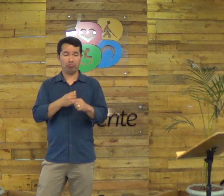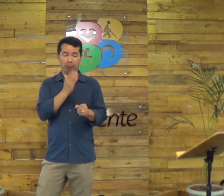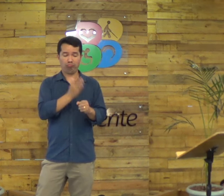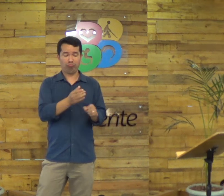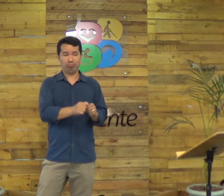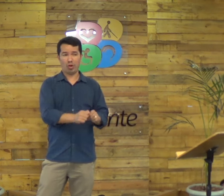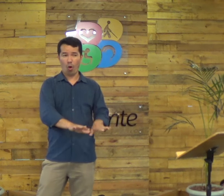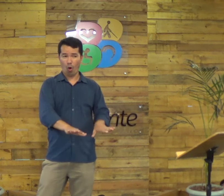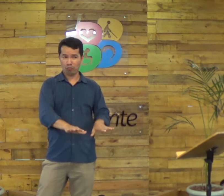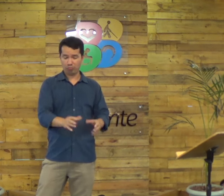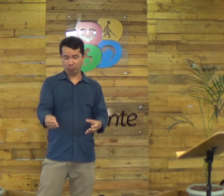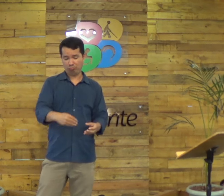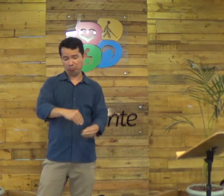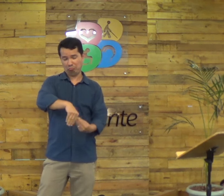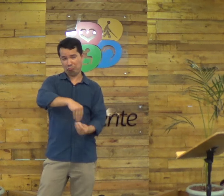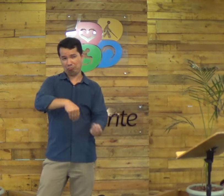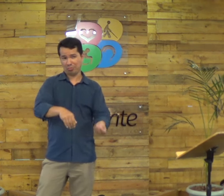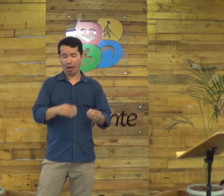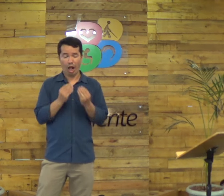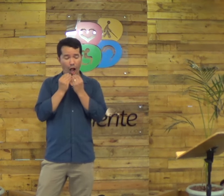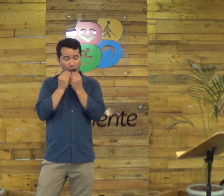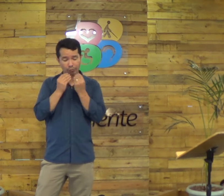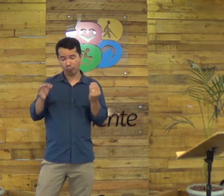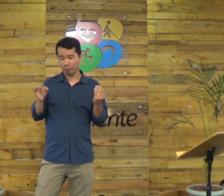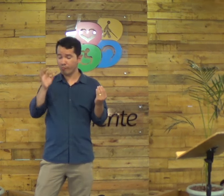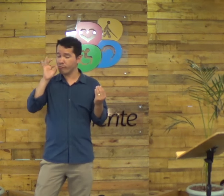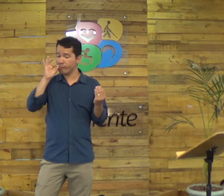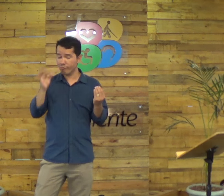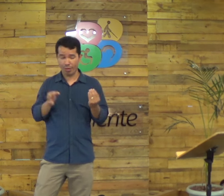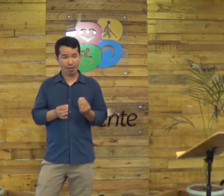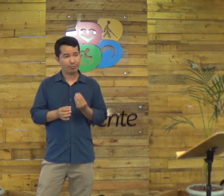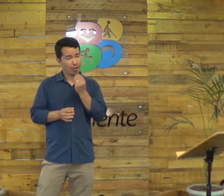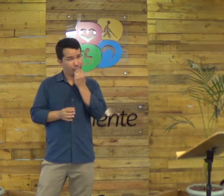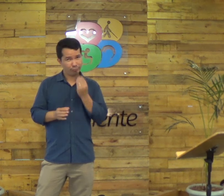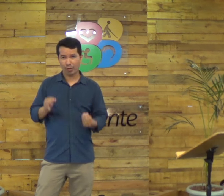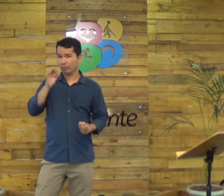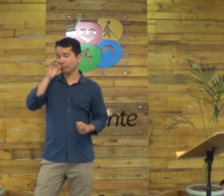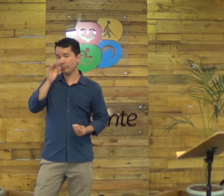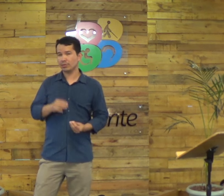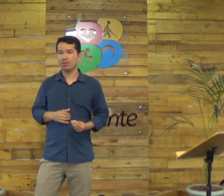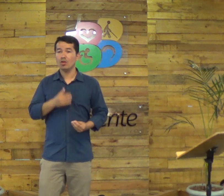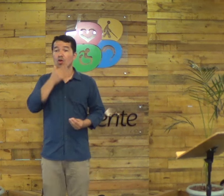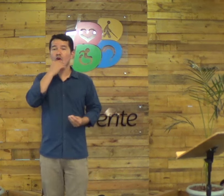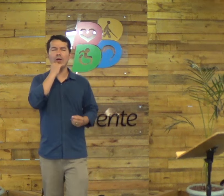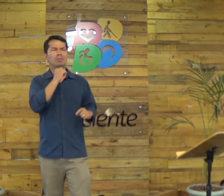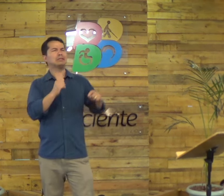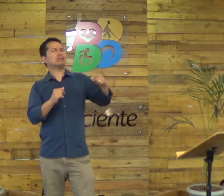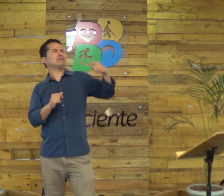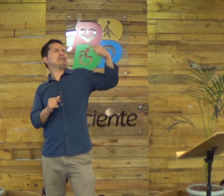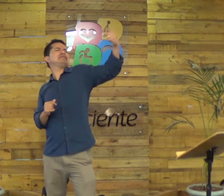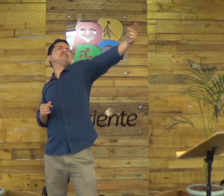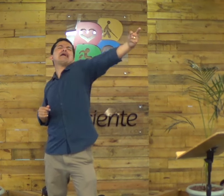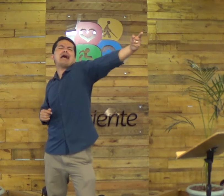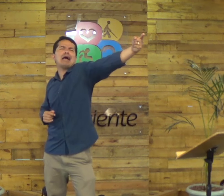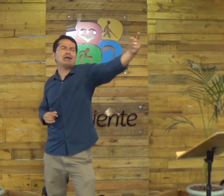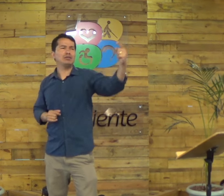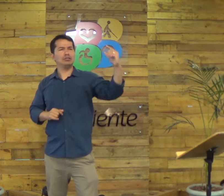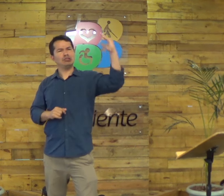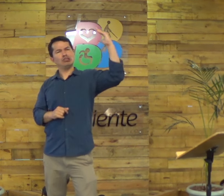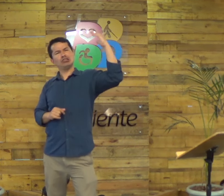pão, é, pão com o ovo, comi, tomei um café, tava comendo, né, aí chegou o moço, tava lá